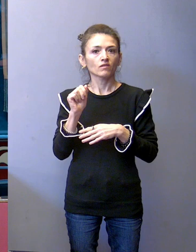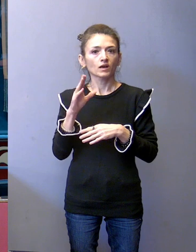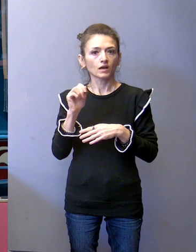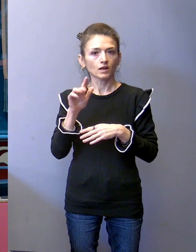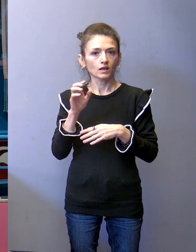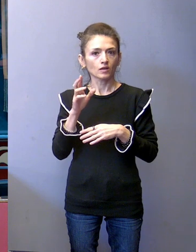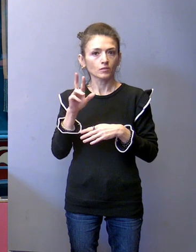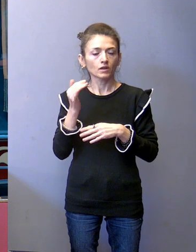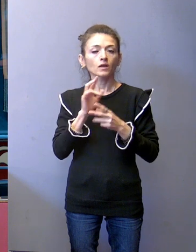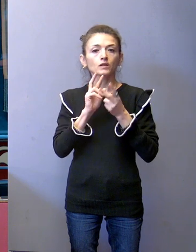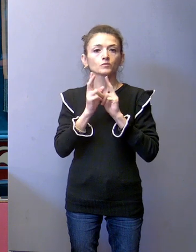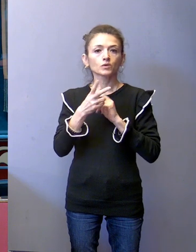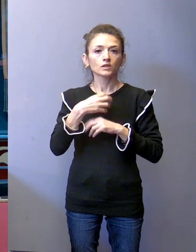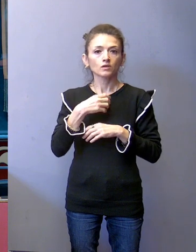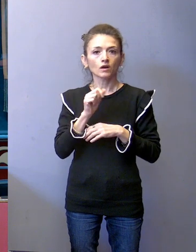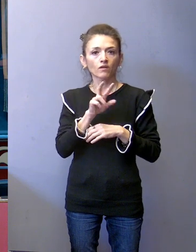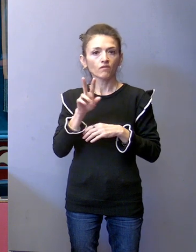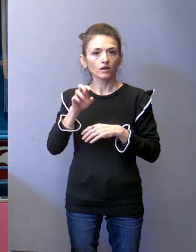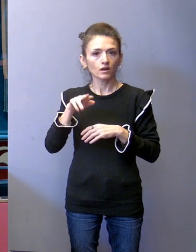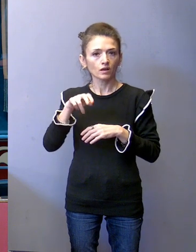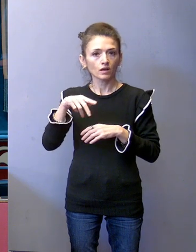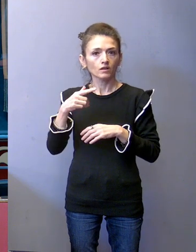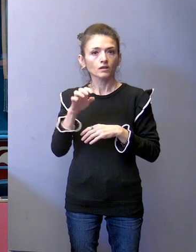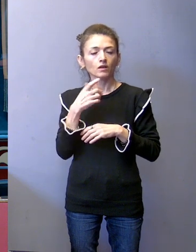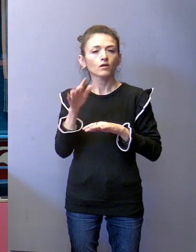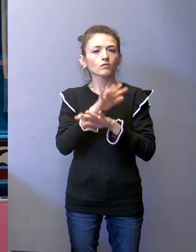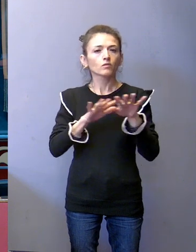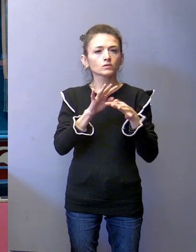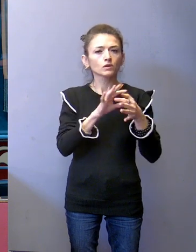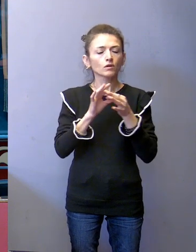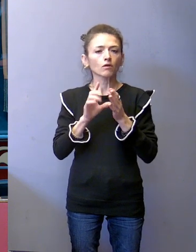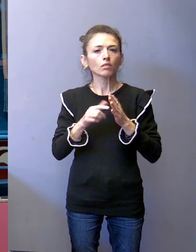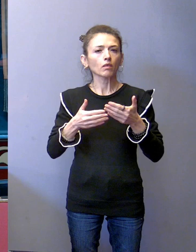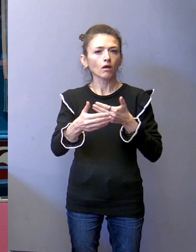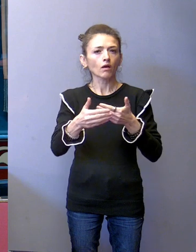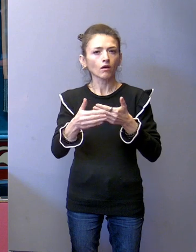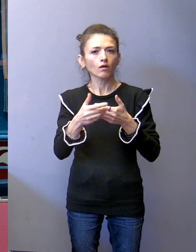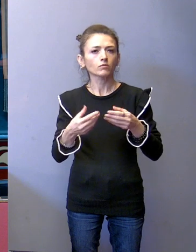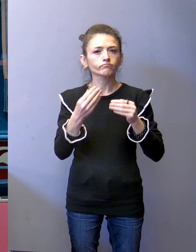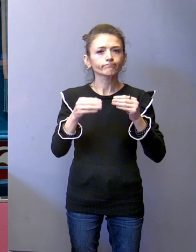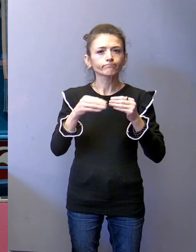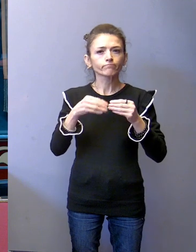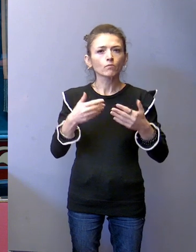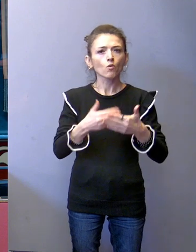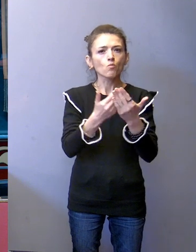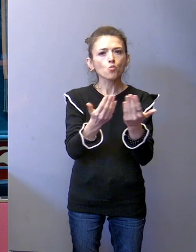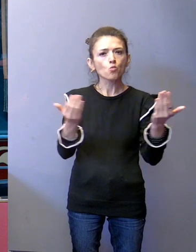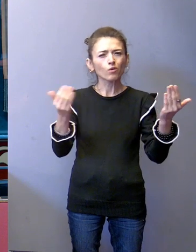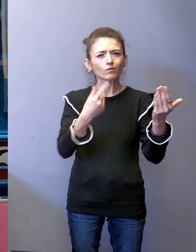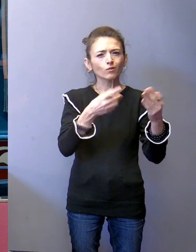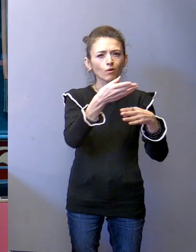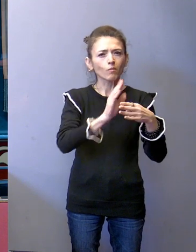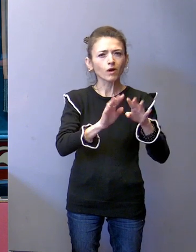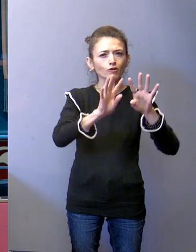bakalebre risponderà all'assessore avvenente informazioni in merito alle tempistiche relative a ripristino della parte di muretto parzialmente